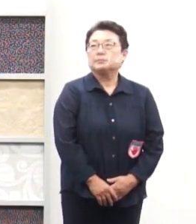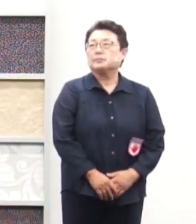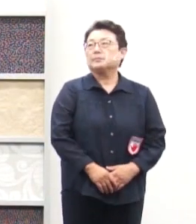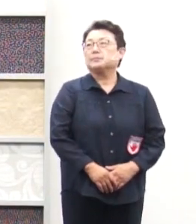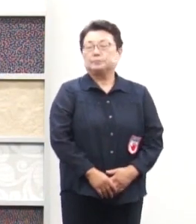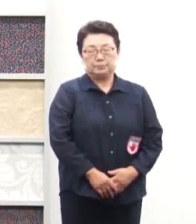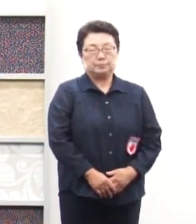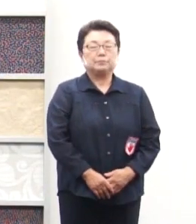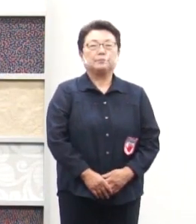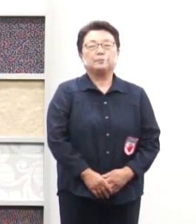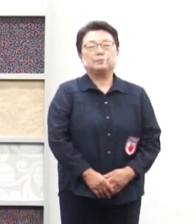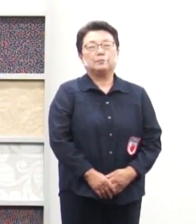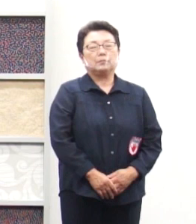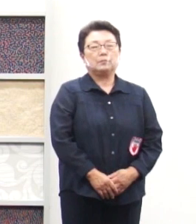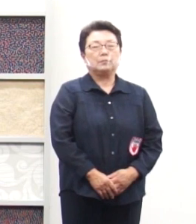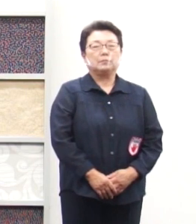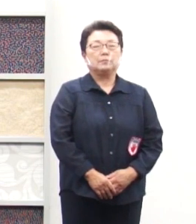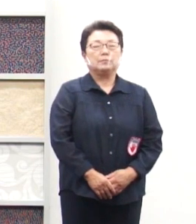それでは